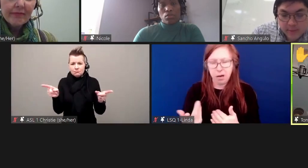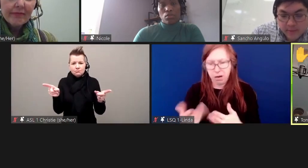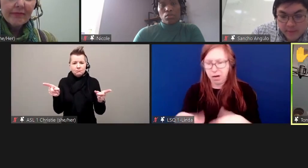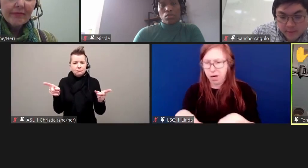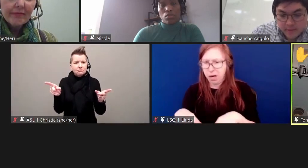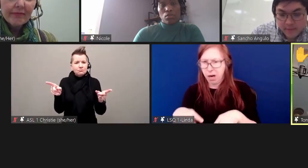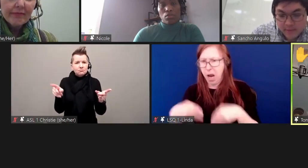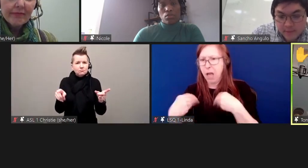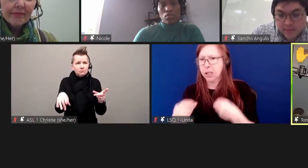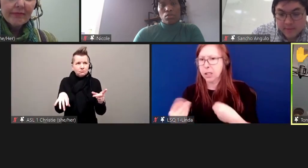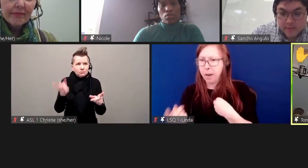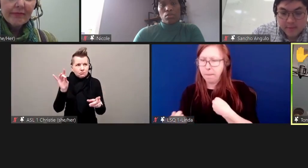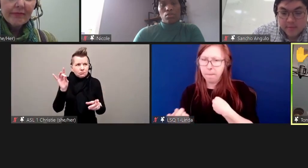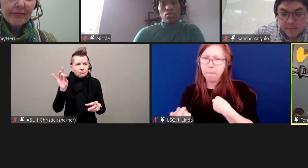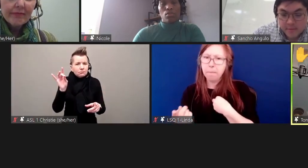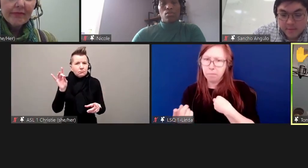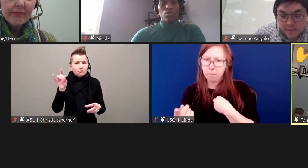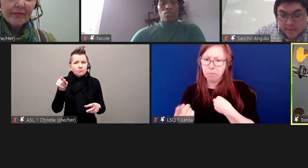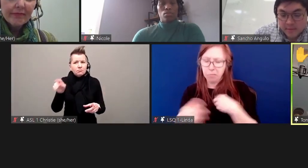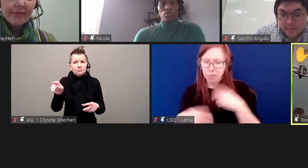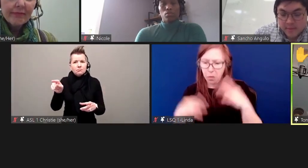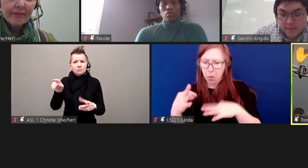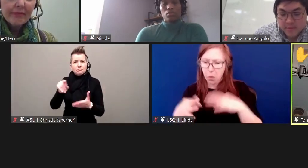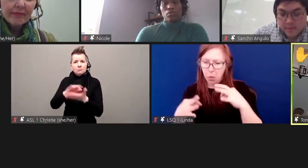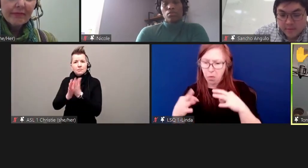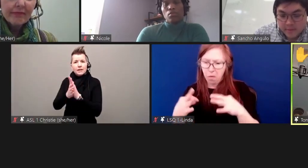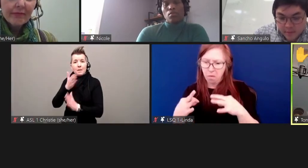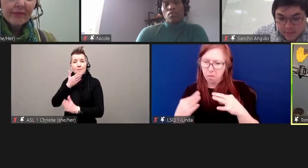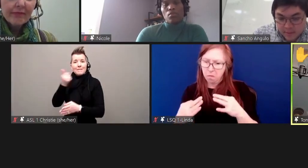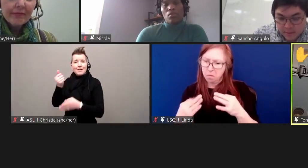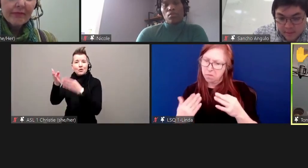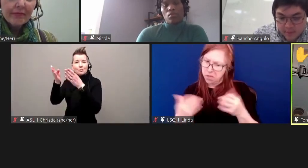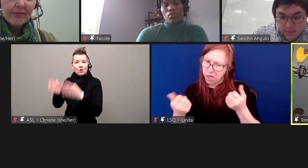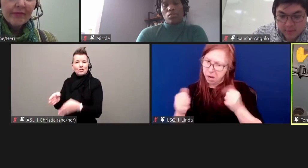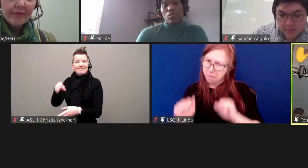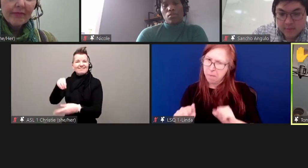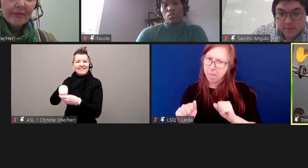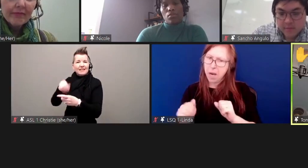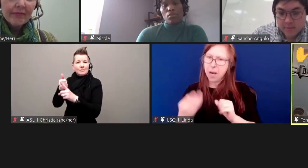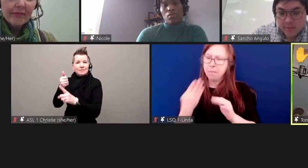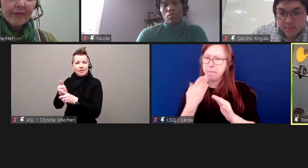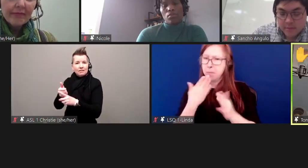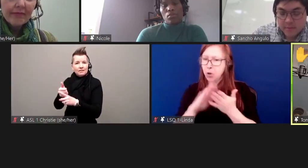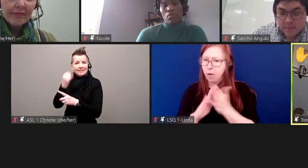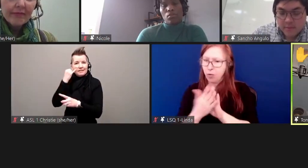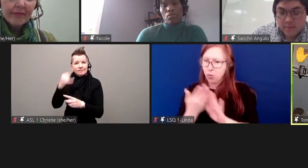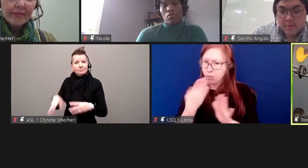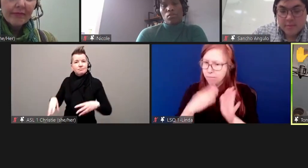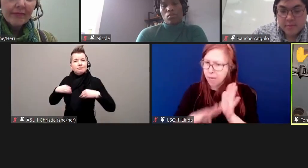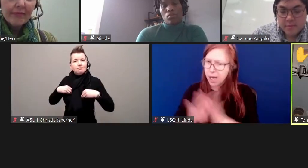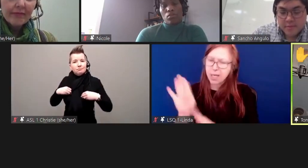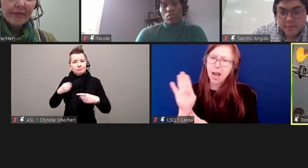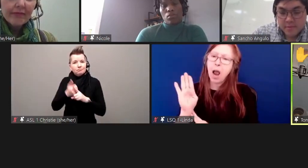s'acceptent, qu'ils ont découvert des capacités, qu'ils sont devenus une meilleure version d'eux-mêmes.